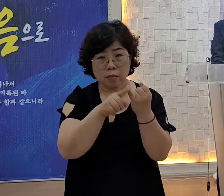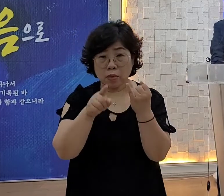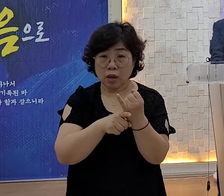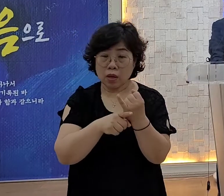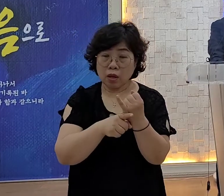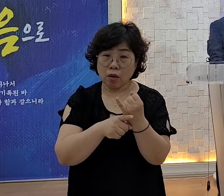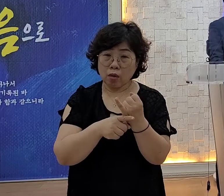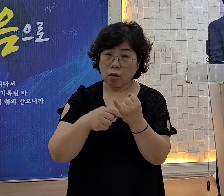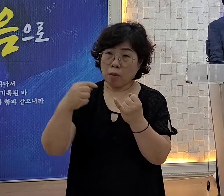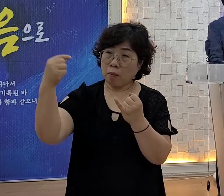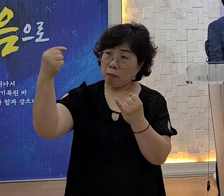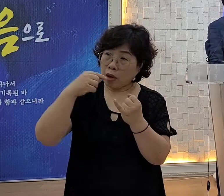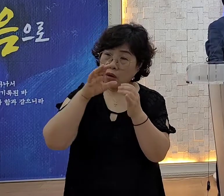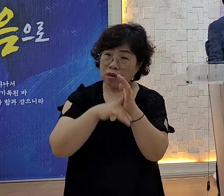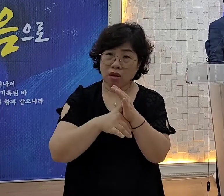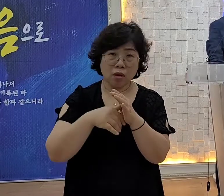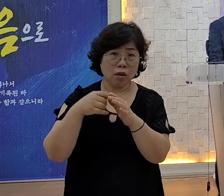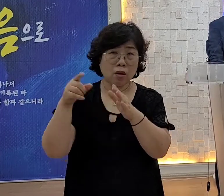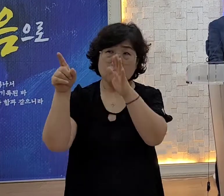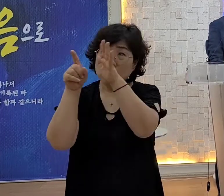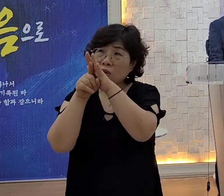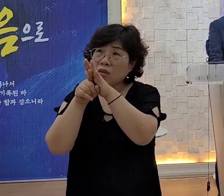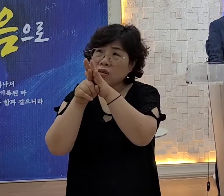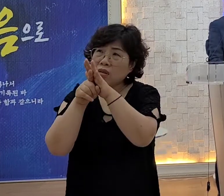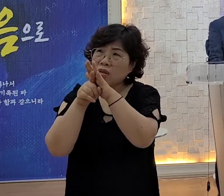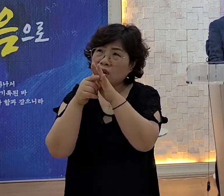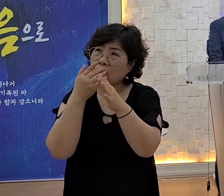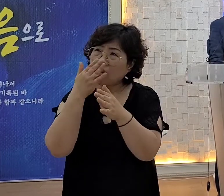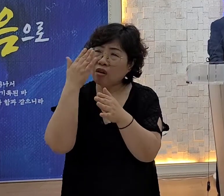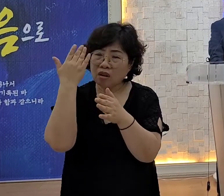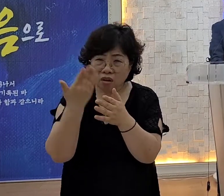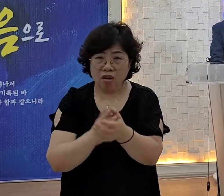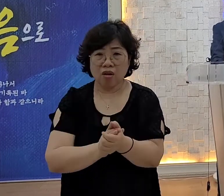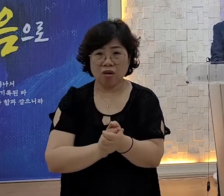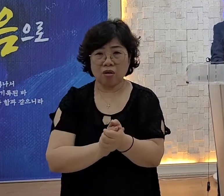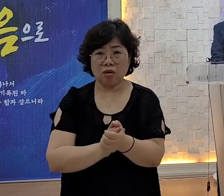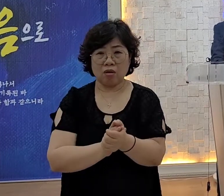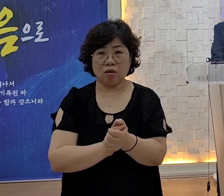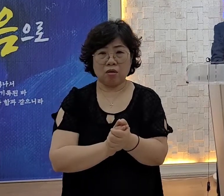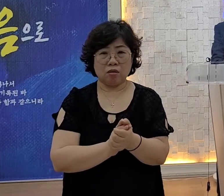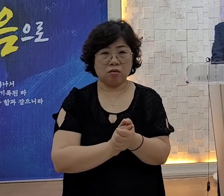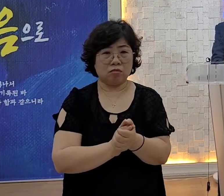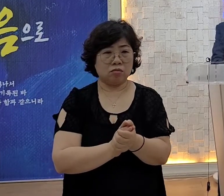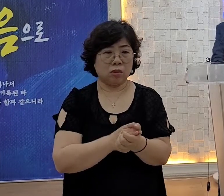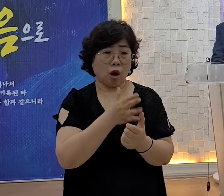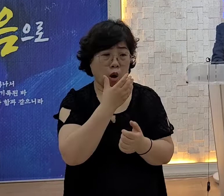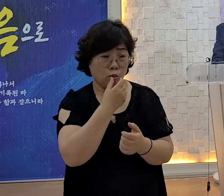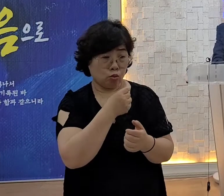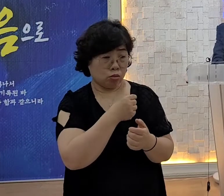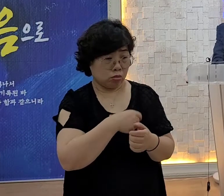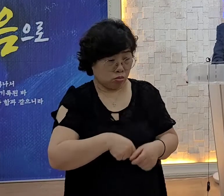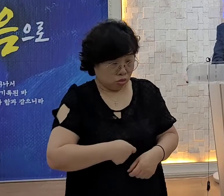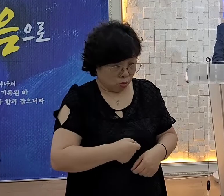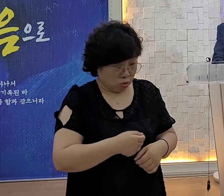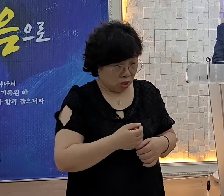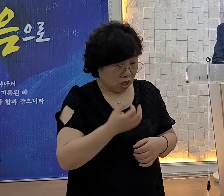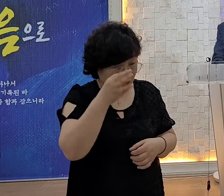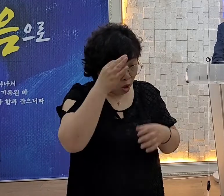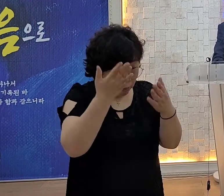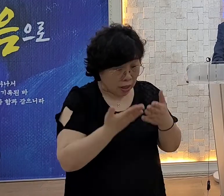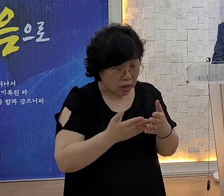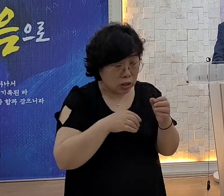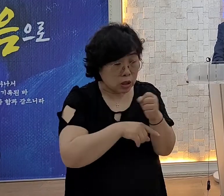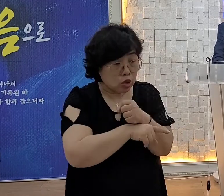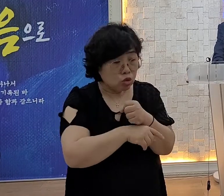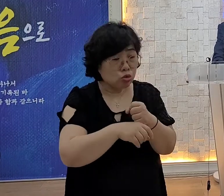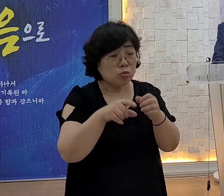있겠어요? 그러니까 아브라함이 뭐 아무것도 안 한 건 아니다. 믿었다, 아이가. 그 아브라함이 어렵다함을 받을 수 있는 공로가 왜